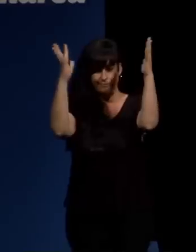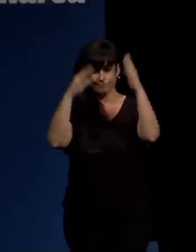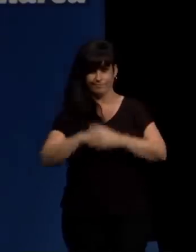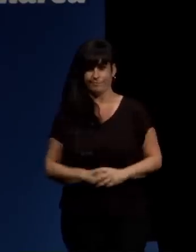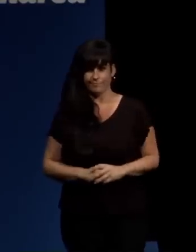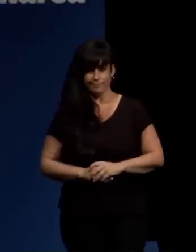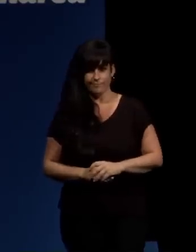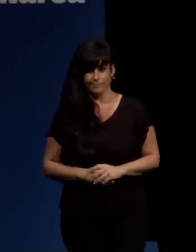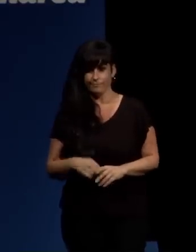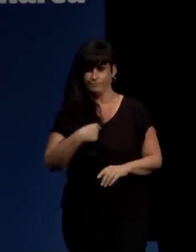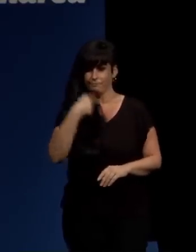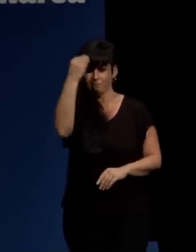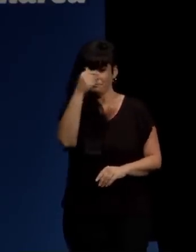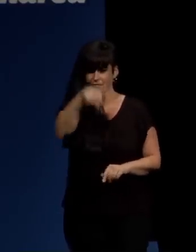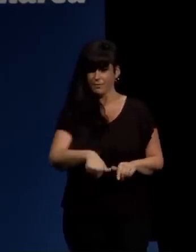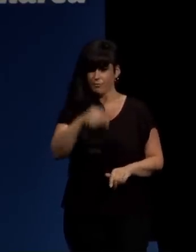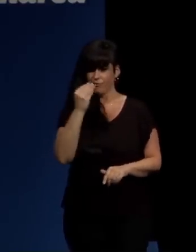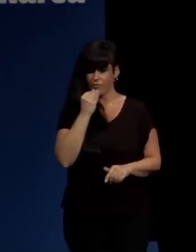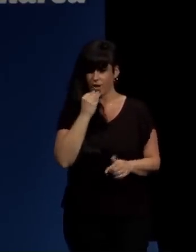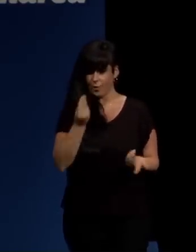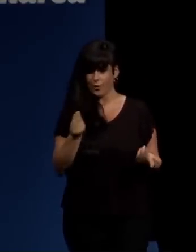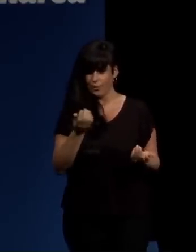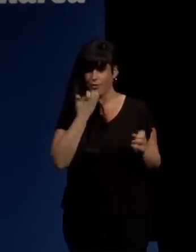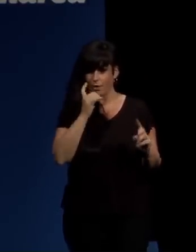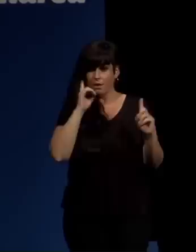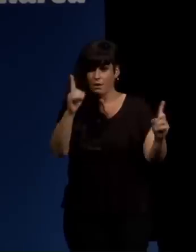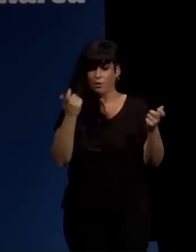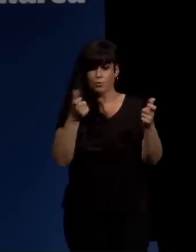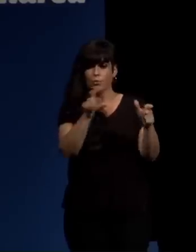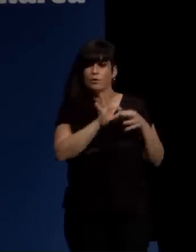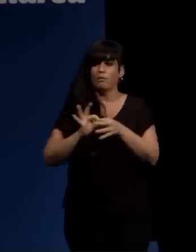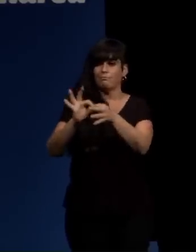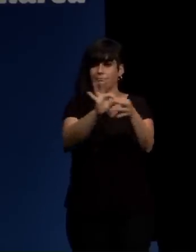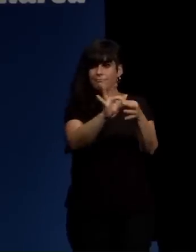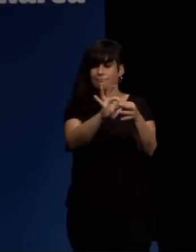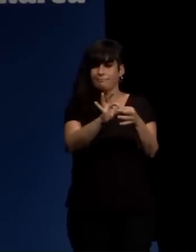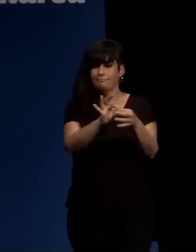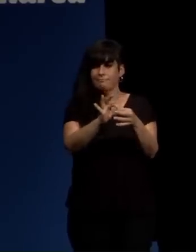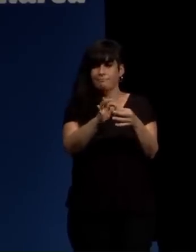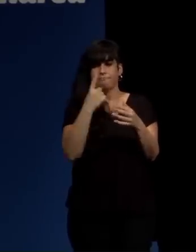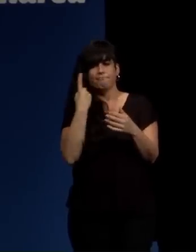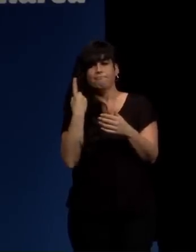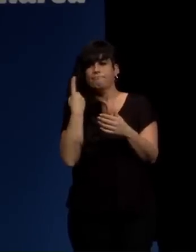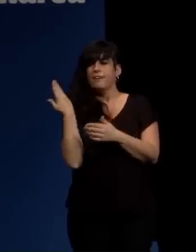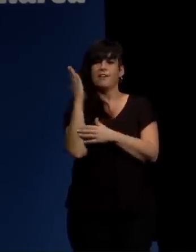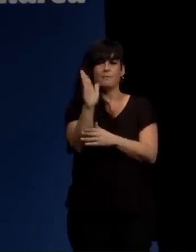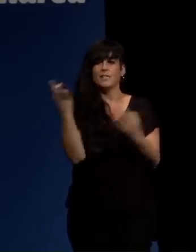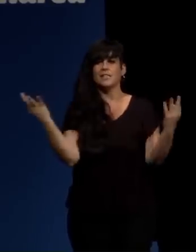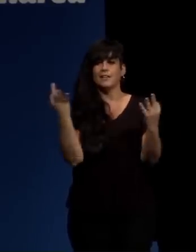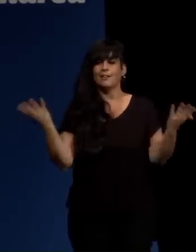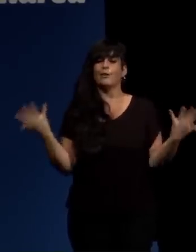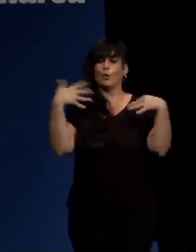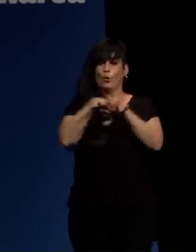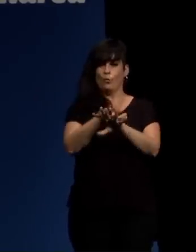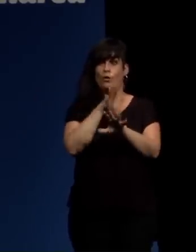Creo que Ferrol pode representar no movimento de unidade popular a perfecta confluencia de que xente